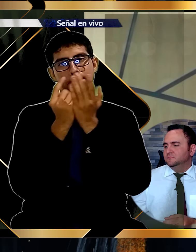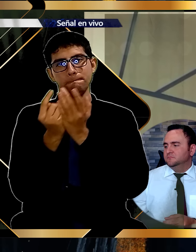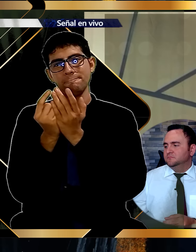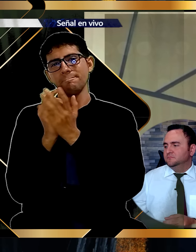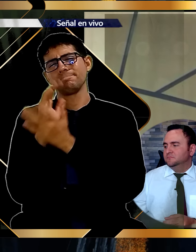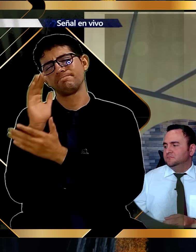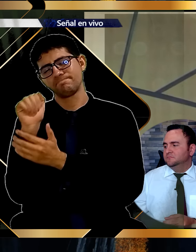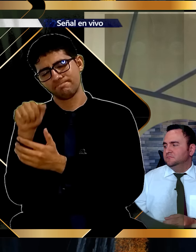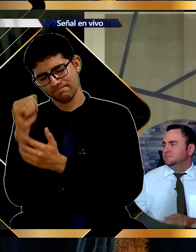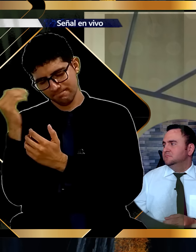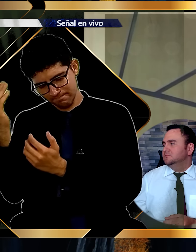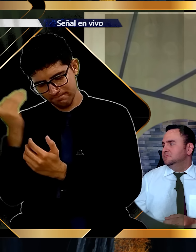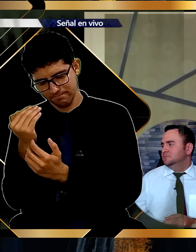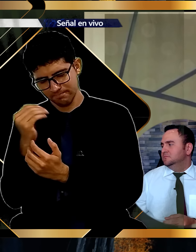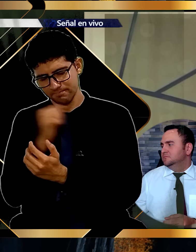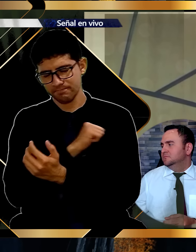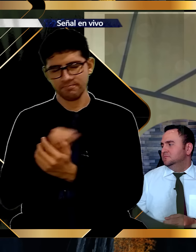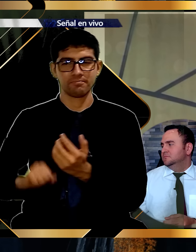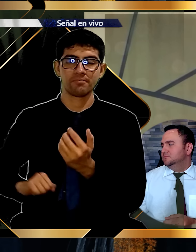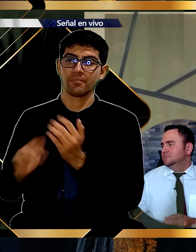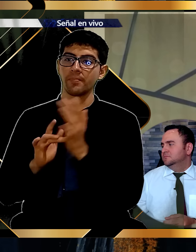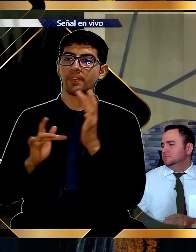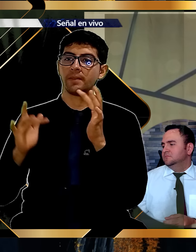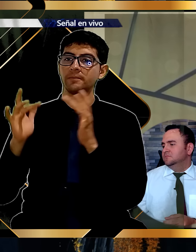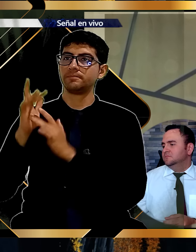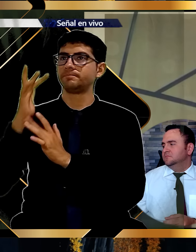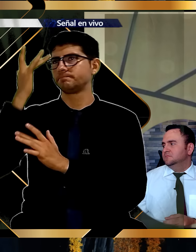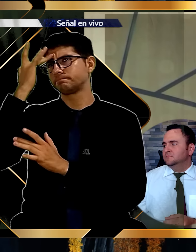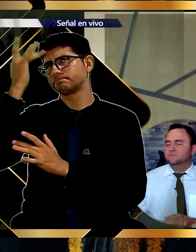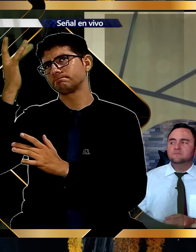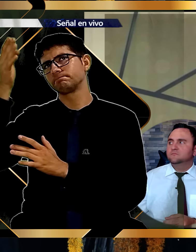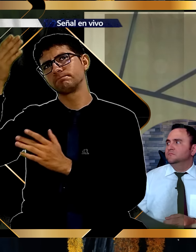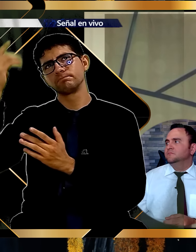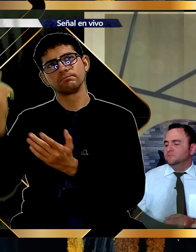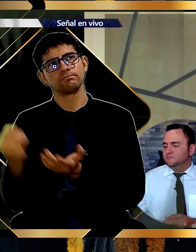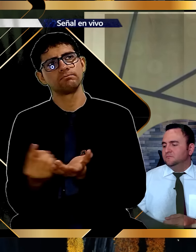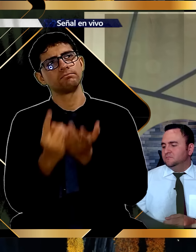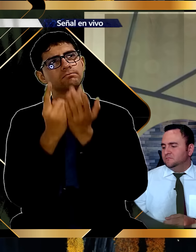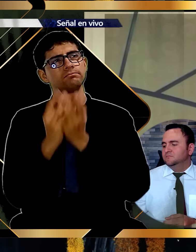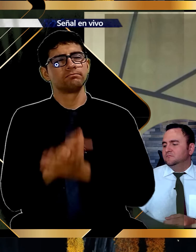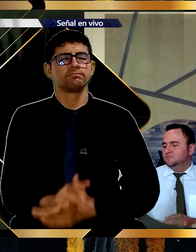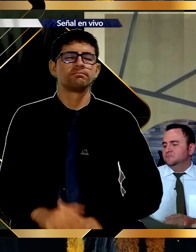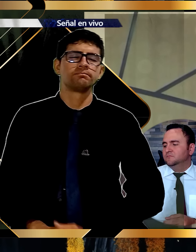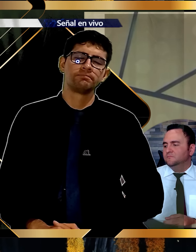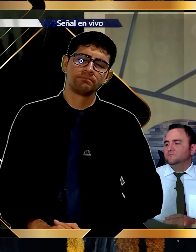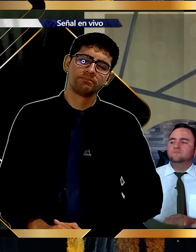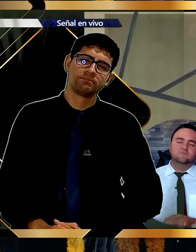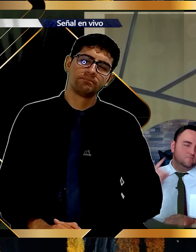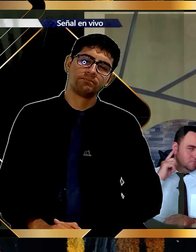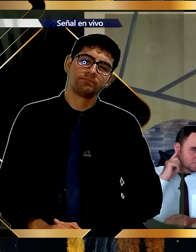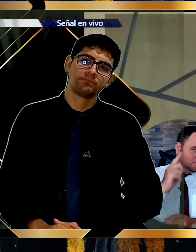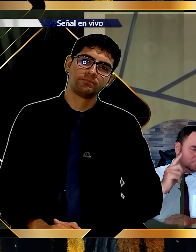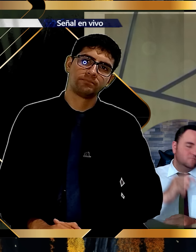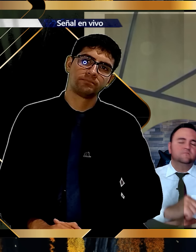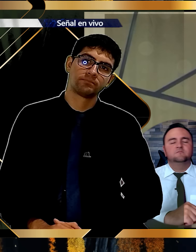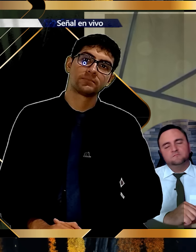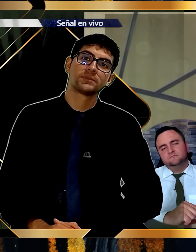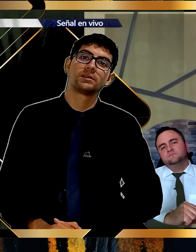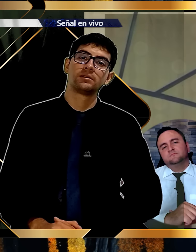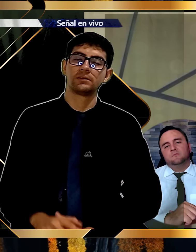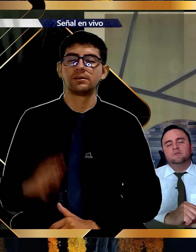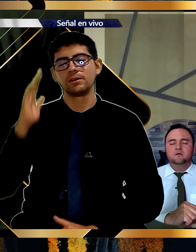¿Por qué el arrebatamiento? Porque si usted entiende por qué, sabe por qué lo está esperando. Y sabe la razón de